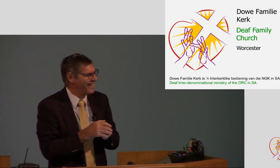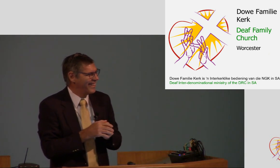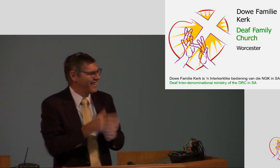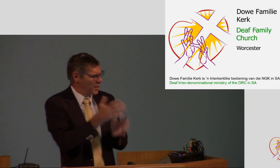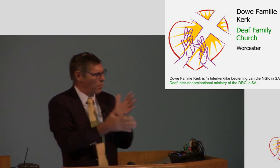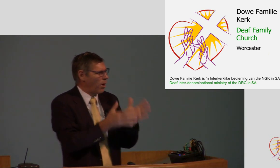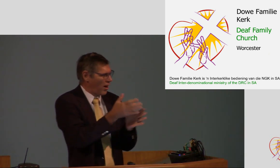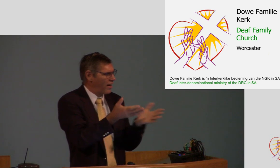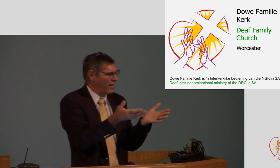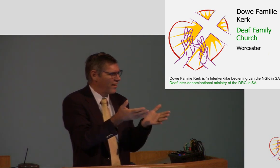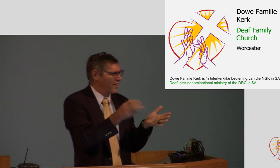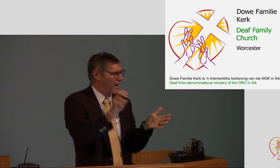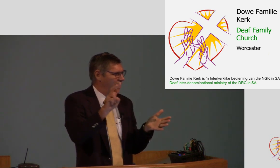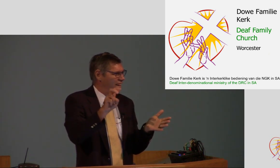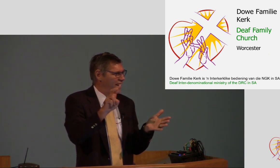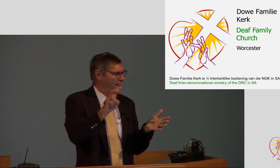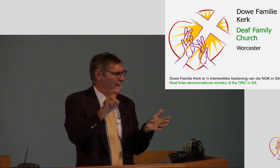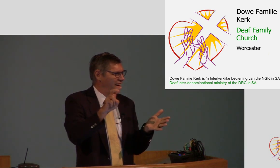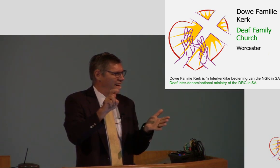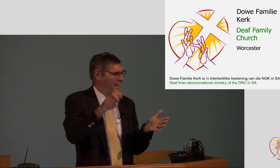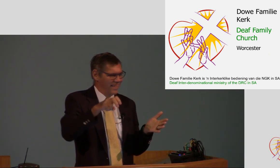Dis gebaar, Dirkie. Vir